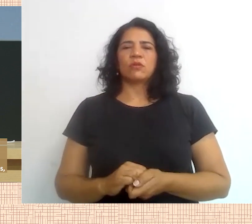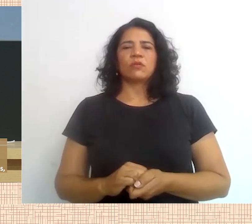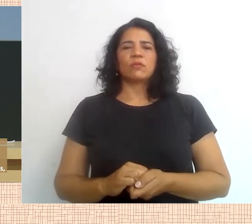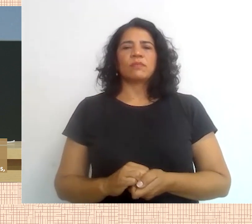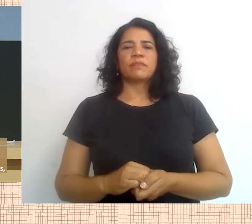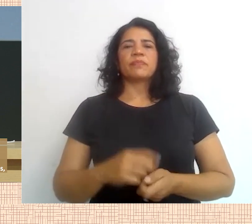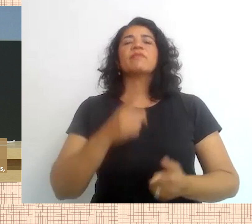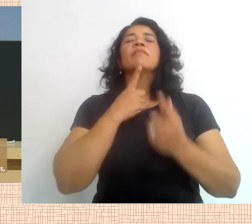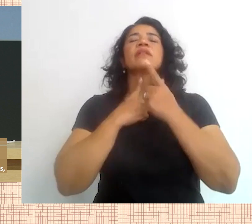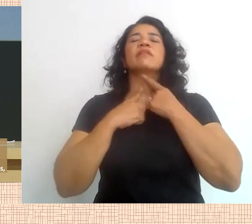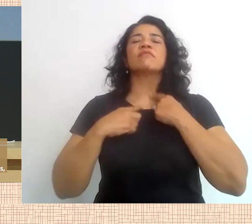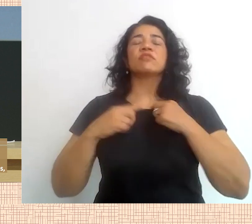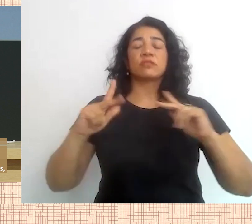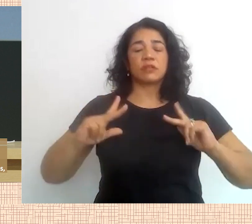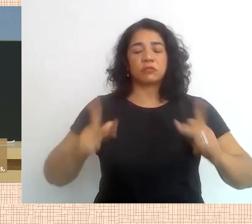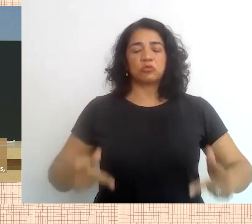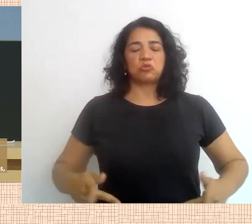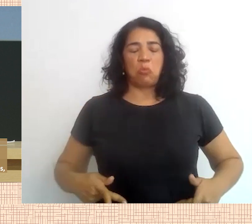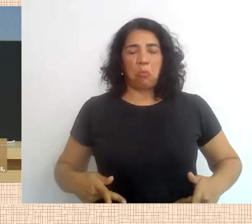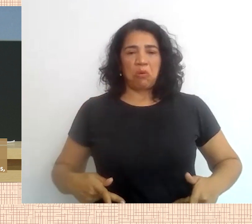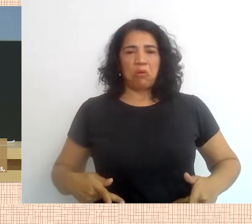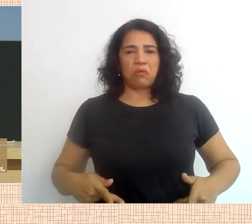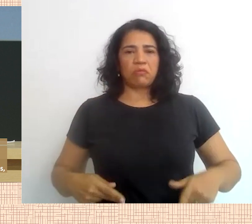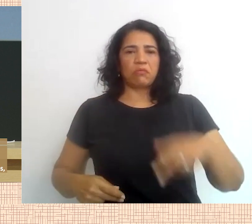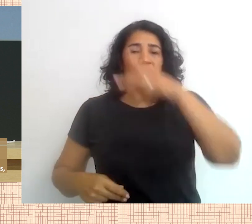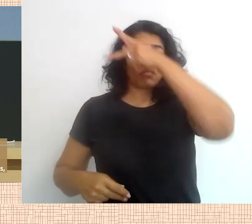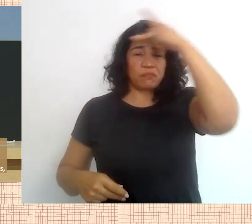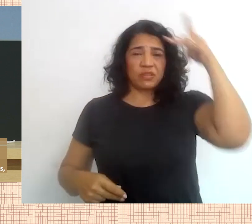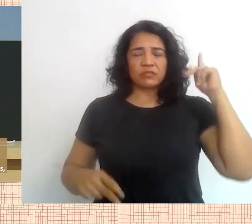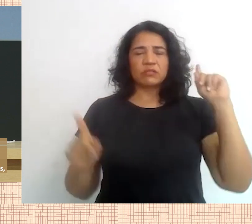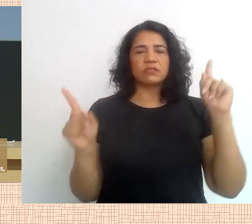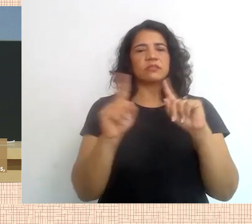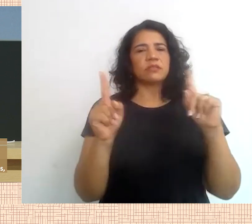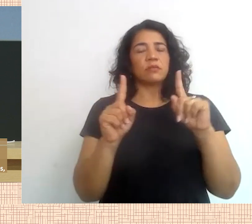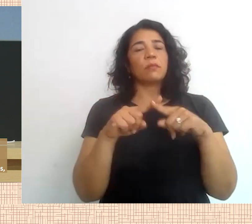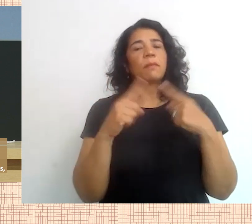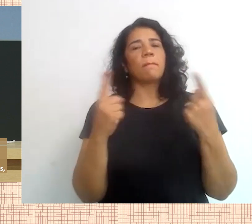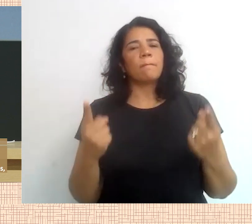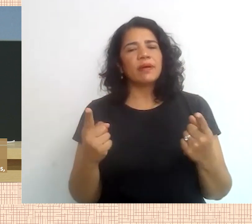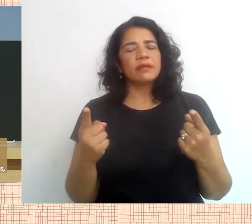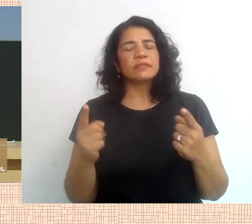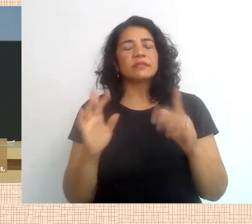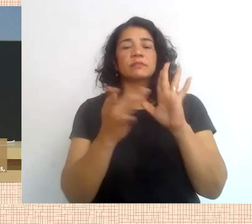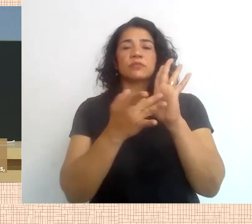ressuscitou dentre os mortos. Irmãos,